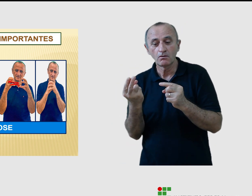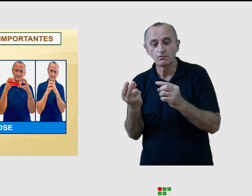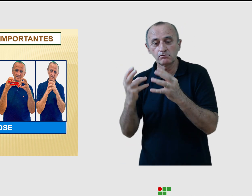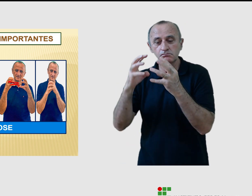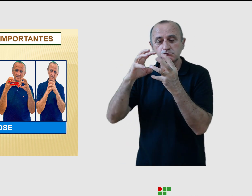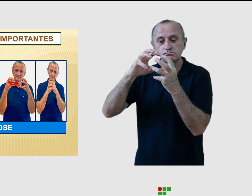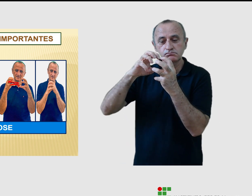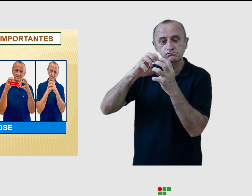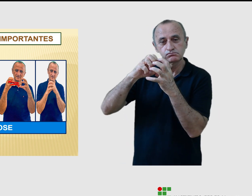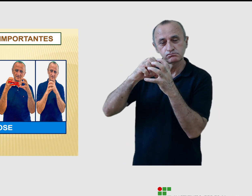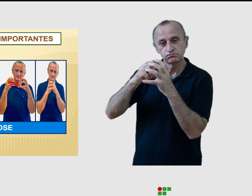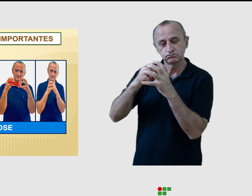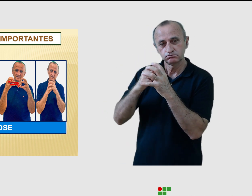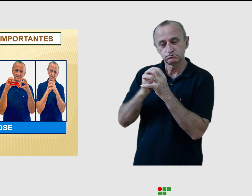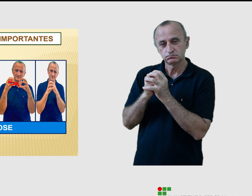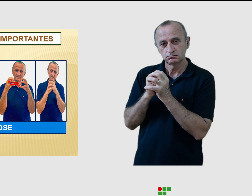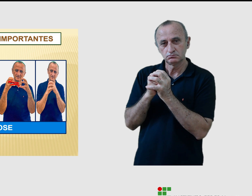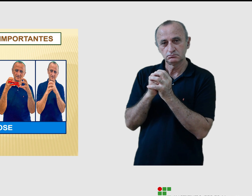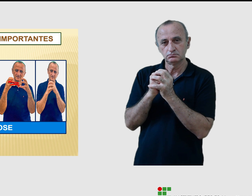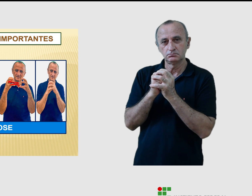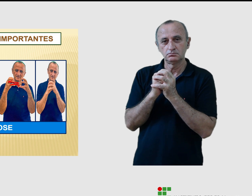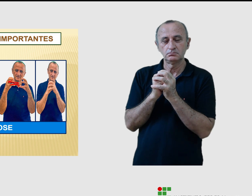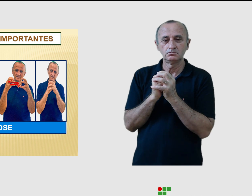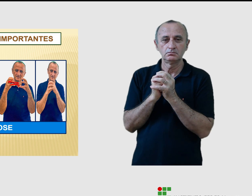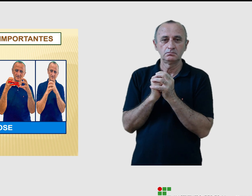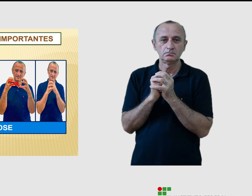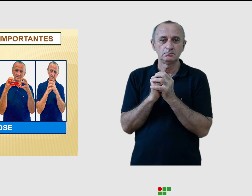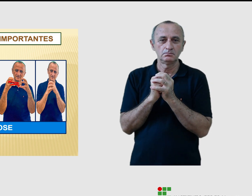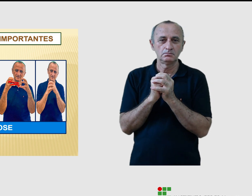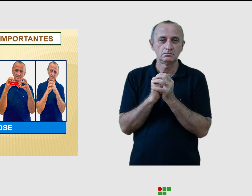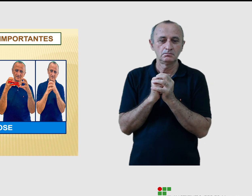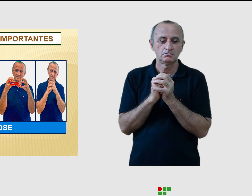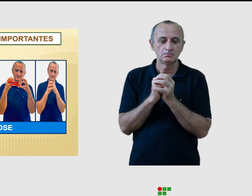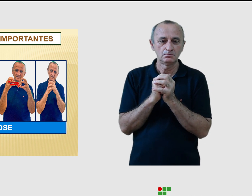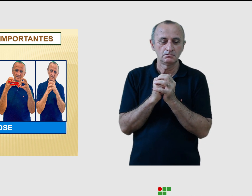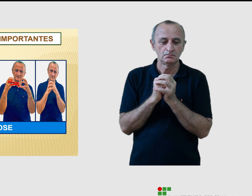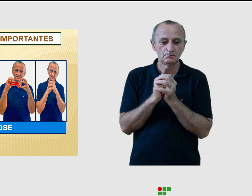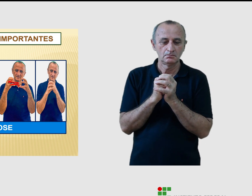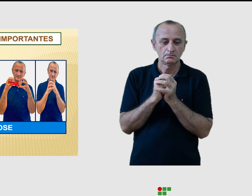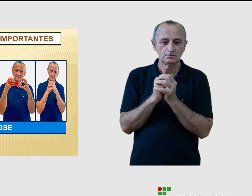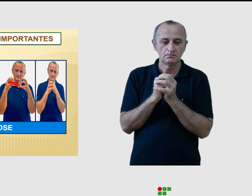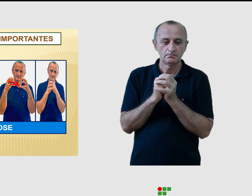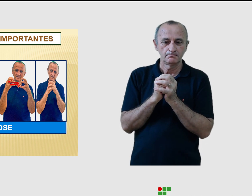fagocitose. Ou esse sinal para fagocitose.